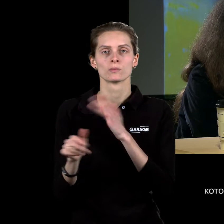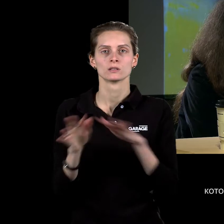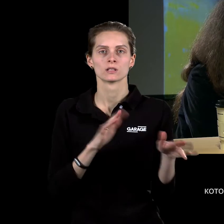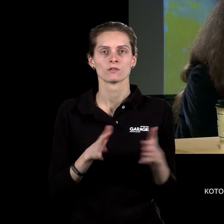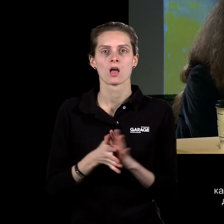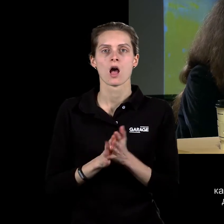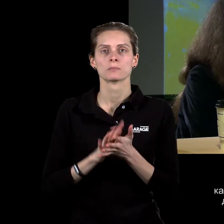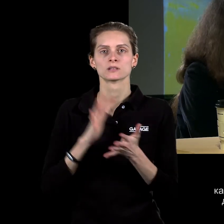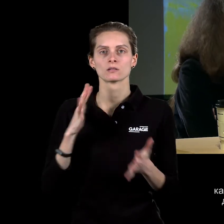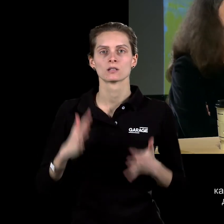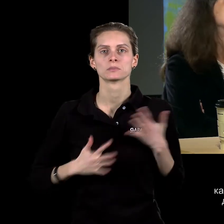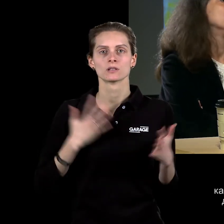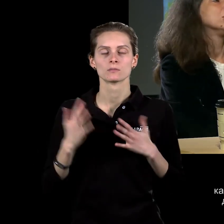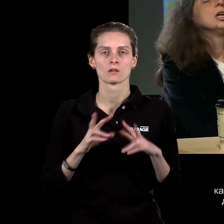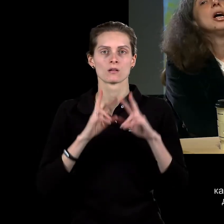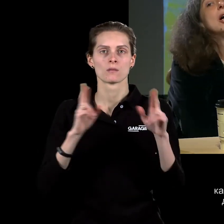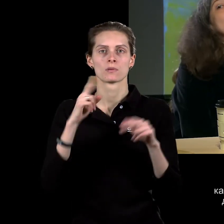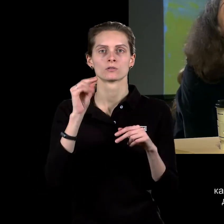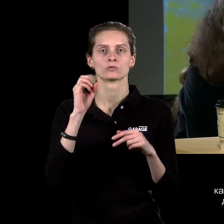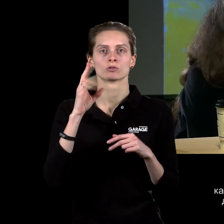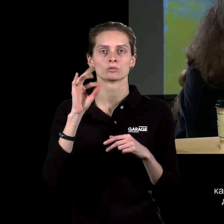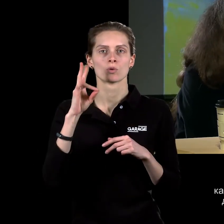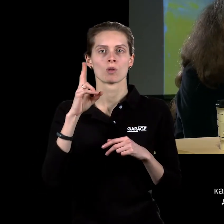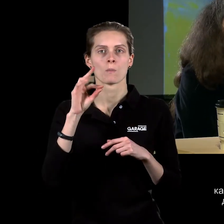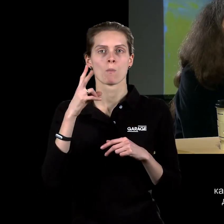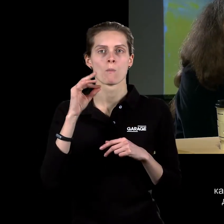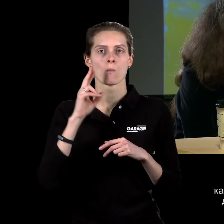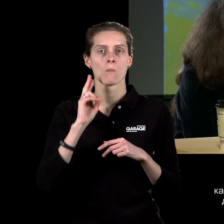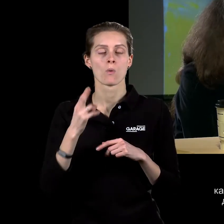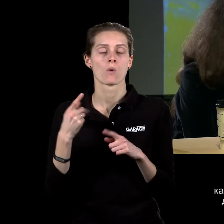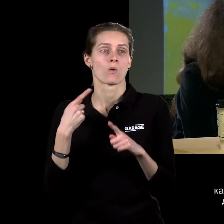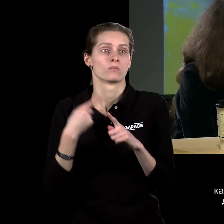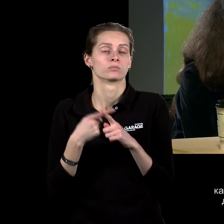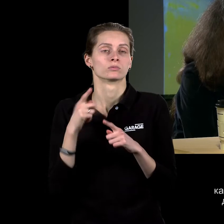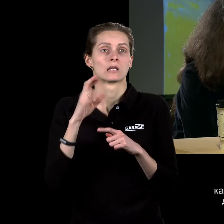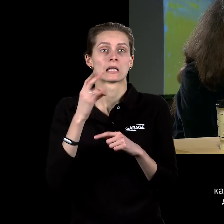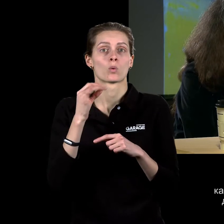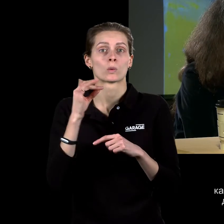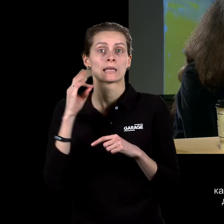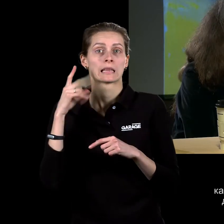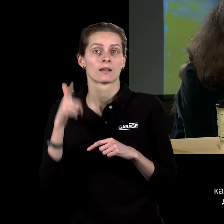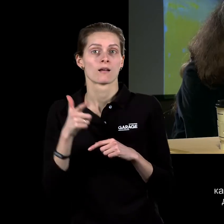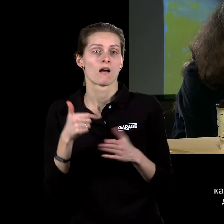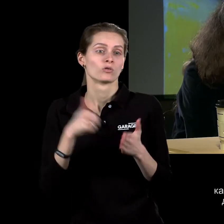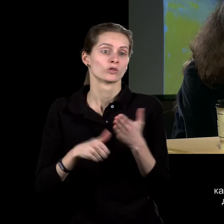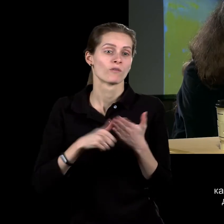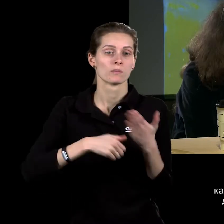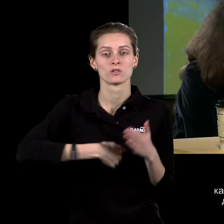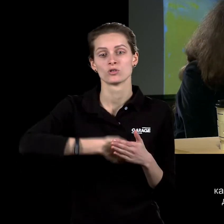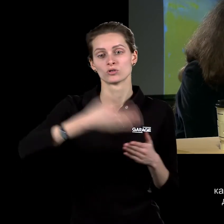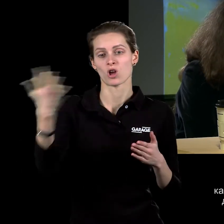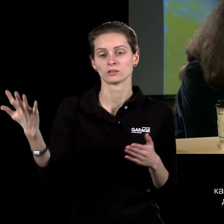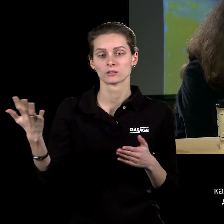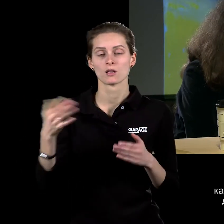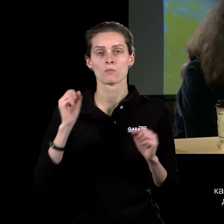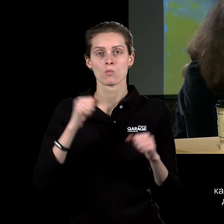абстрактному экспрессионизму, так же, как и Джексона Поллока. Но при этом де Кунинга, наверное, в общем, конечно, живописью жеста это можно назвать, но